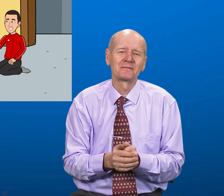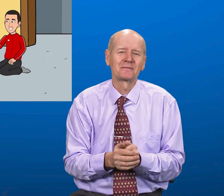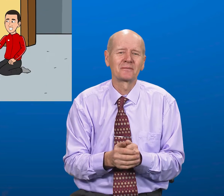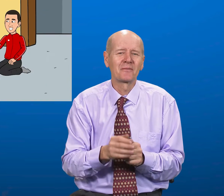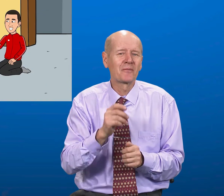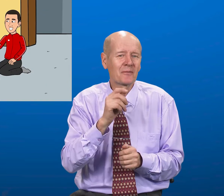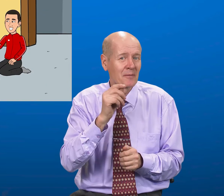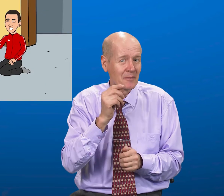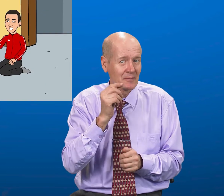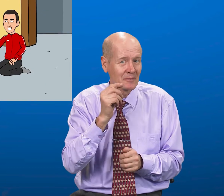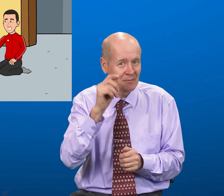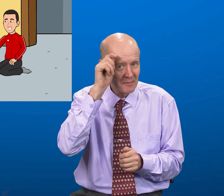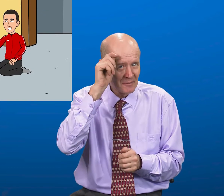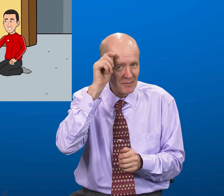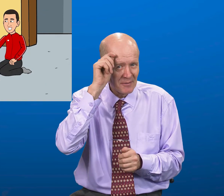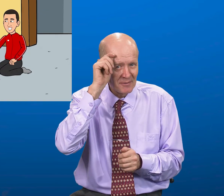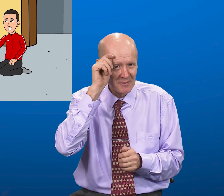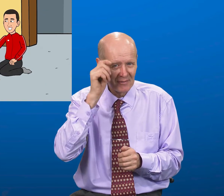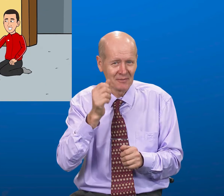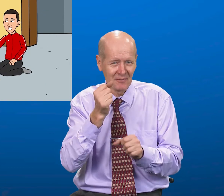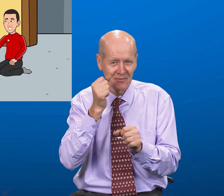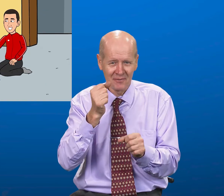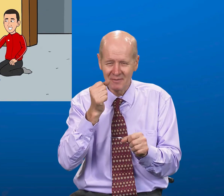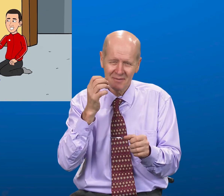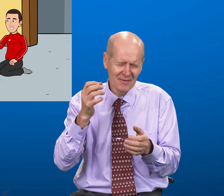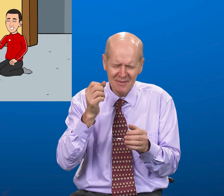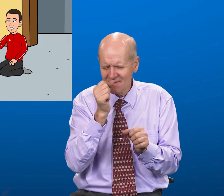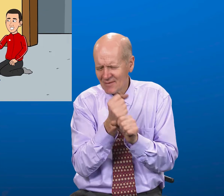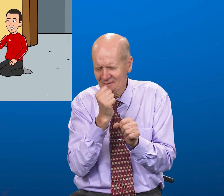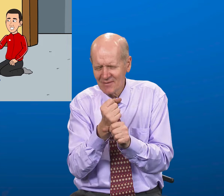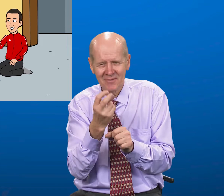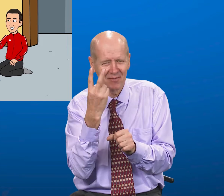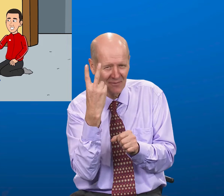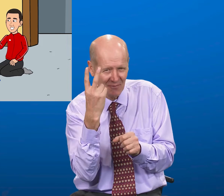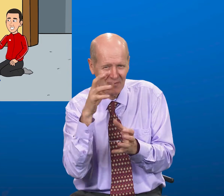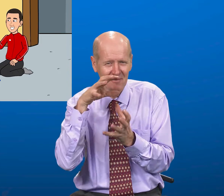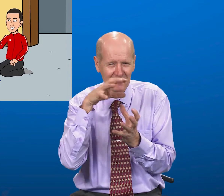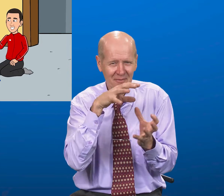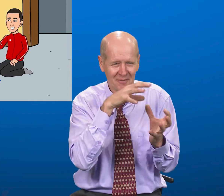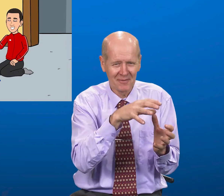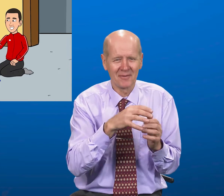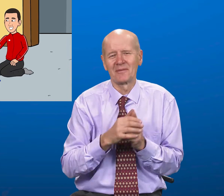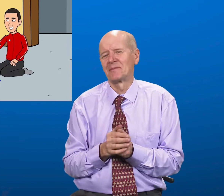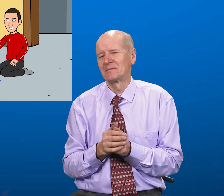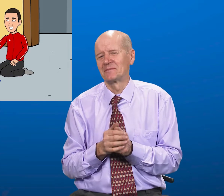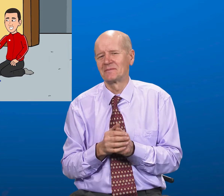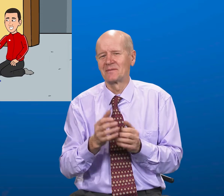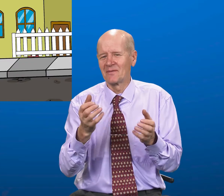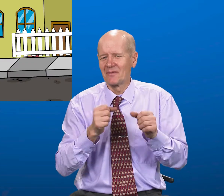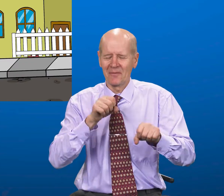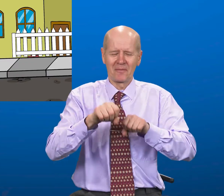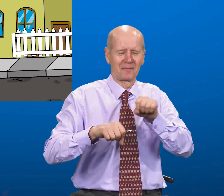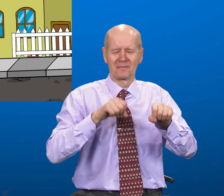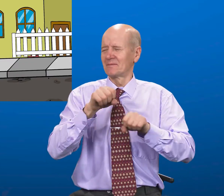было игрушек, которые он мог бы раздать. Мальчики взяли две коробки от салфеток и наполнили их лего, игрушечными машинками, шарфами и